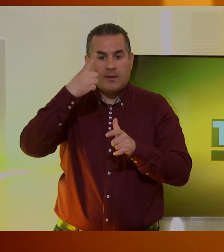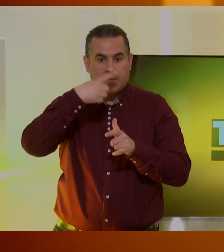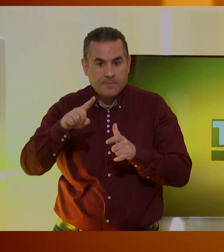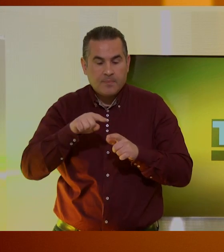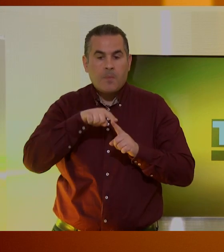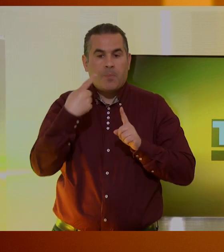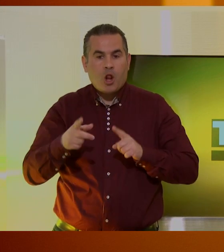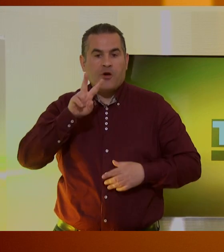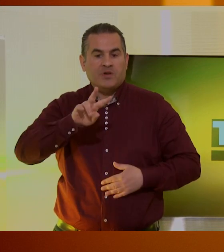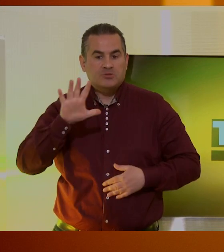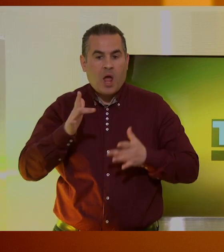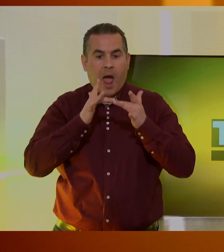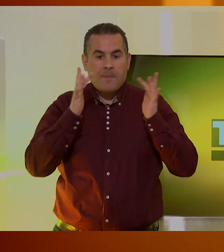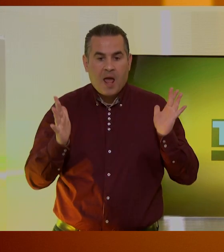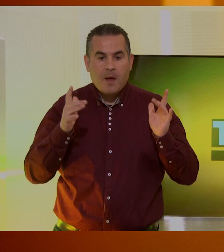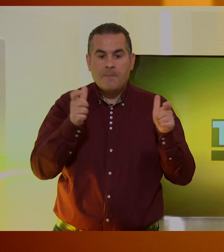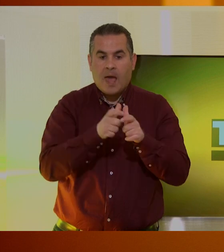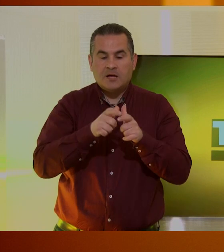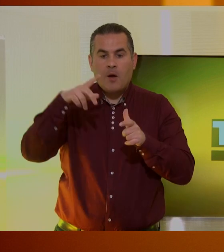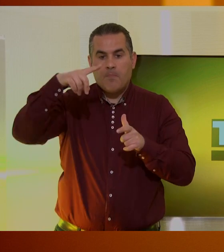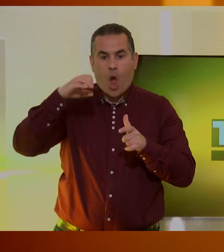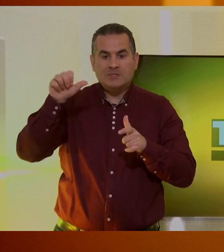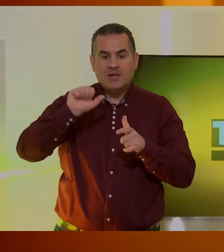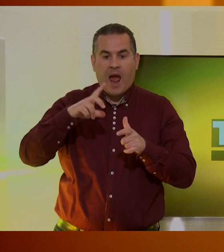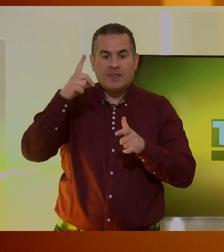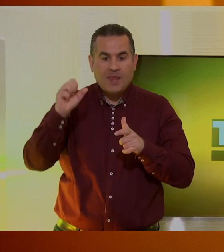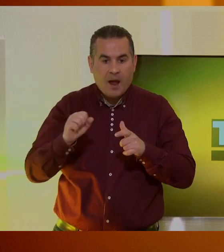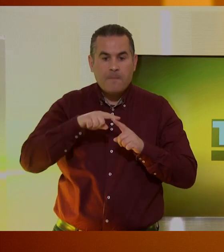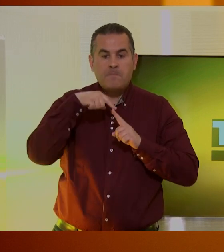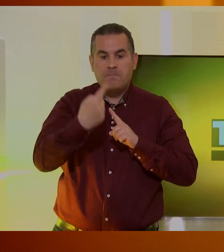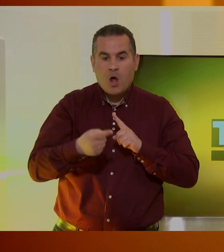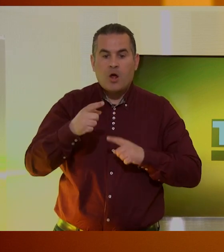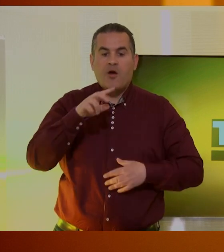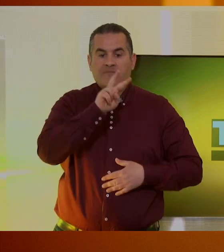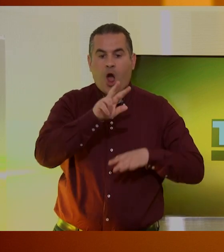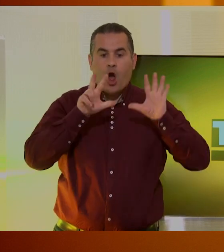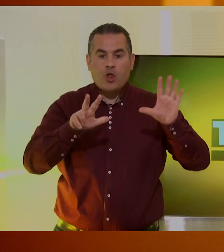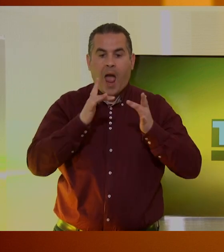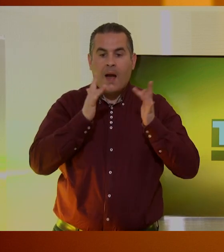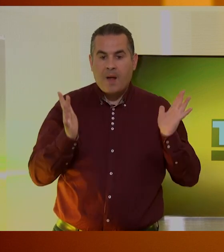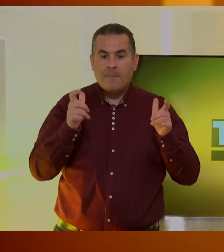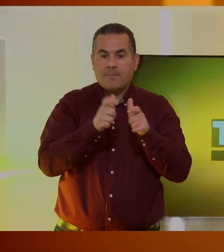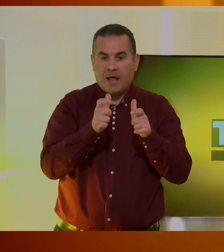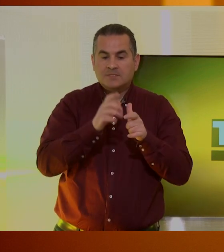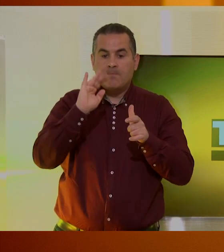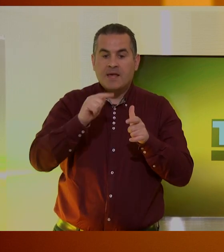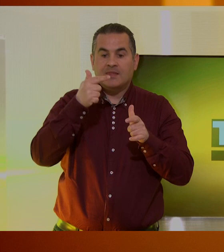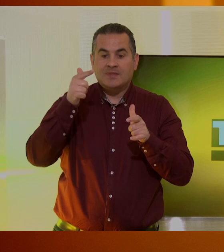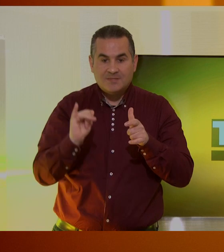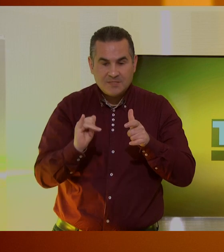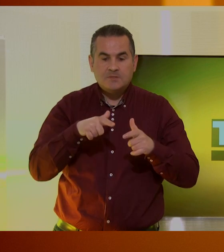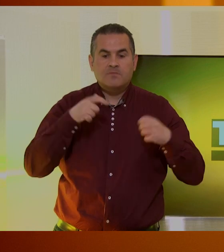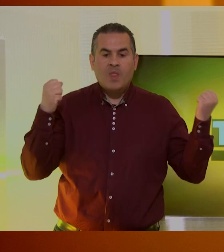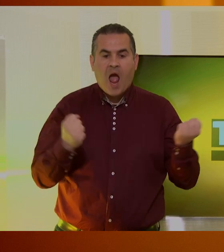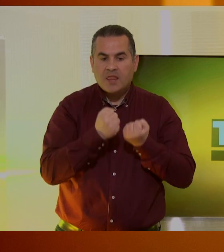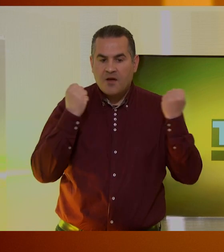si attraverseranno sentieri Curati dal personale dell'agenzia forestas dove si verranno accompagnati da guid ambientali E dai Volontari del